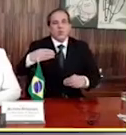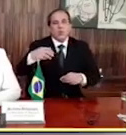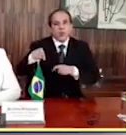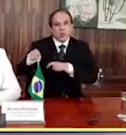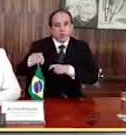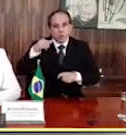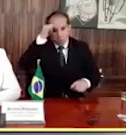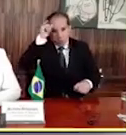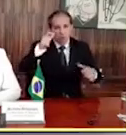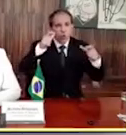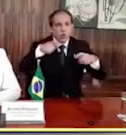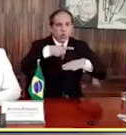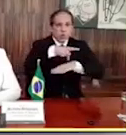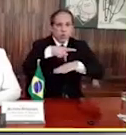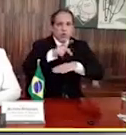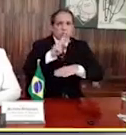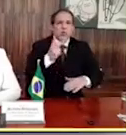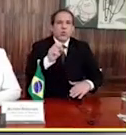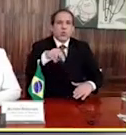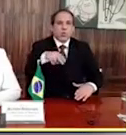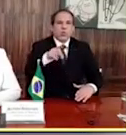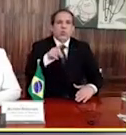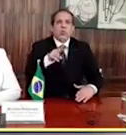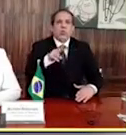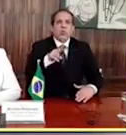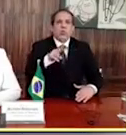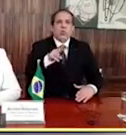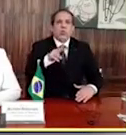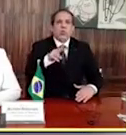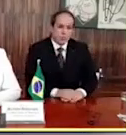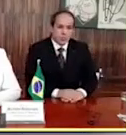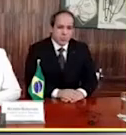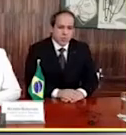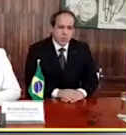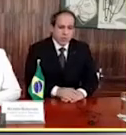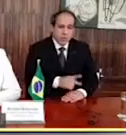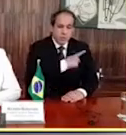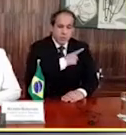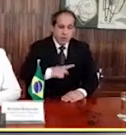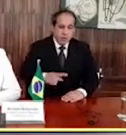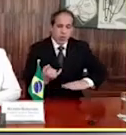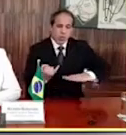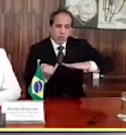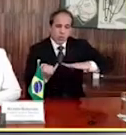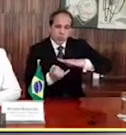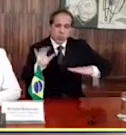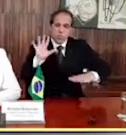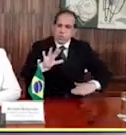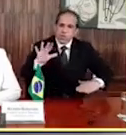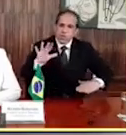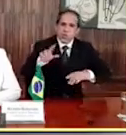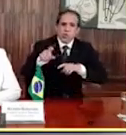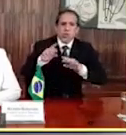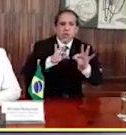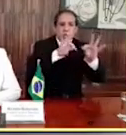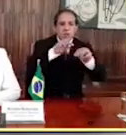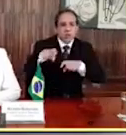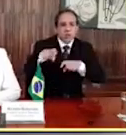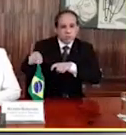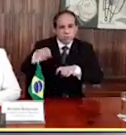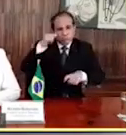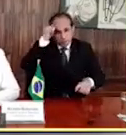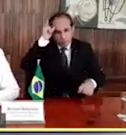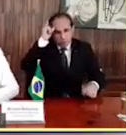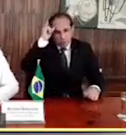despachos del ministro de Agricultura y Ganadería de Honduras. A presidente do Instituto Nacional de Tecnologia Agropecuária da Argentina.